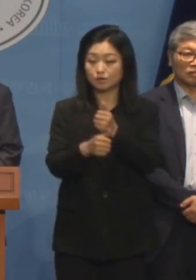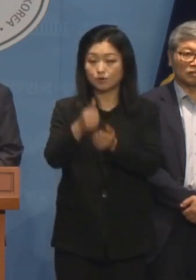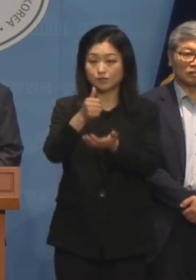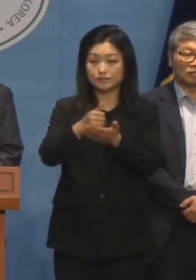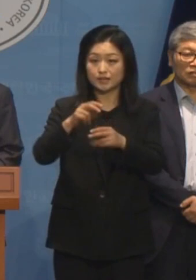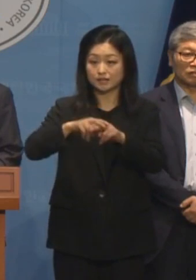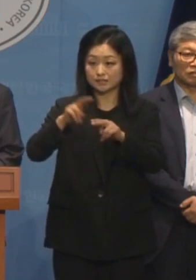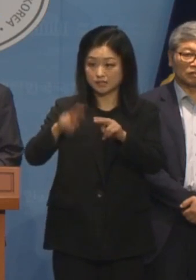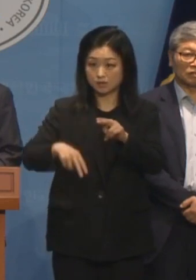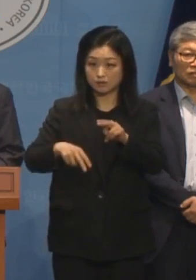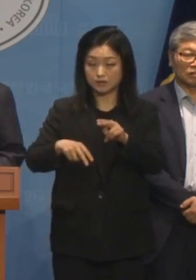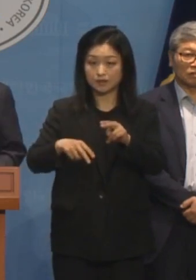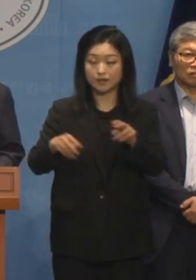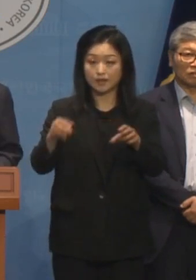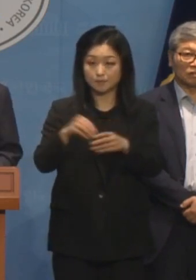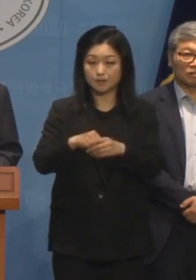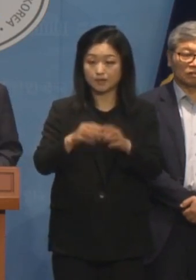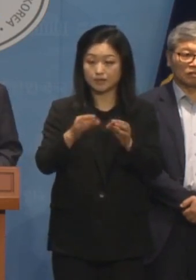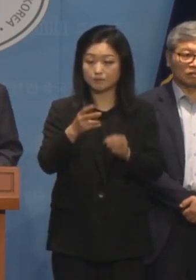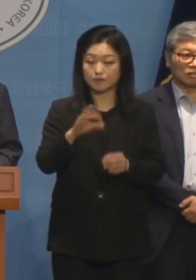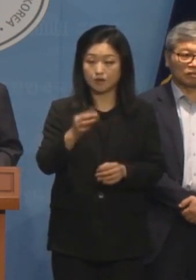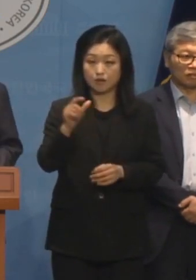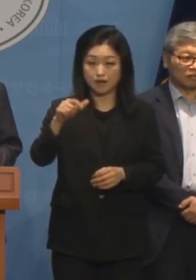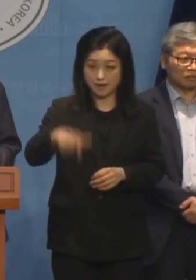사퇴서를 제출한 김영화 이상입니다.